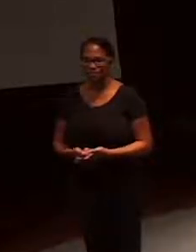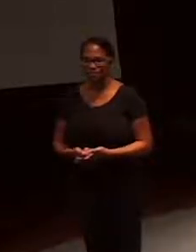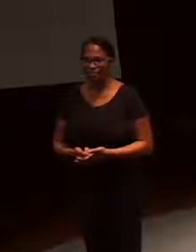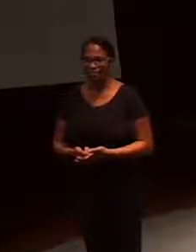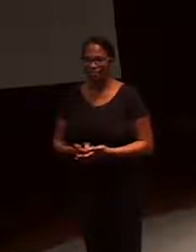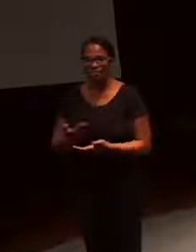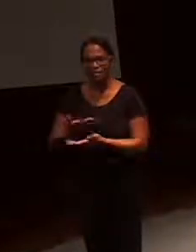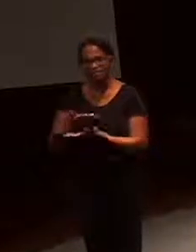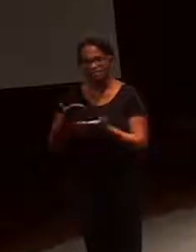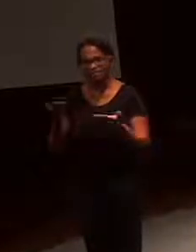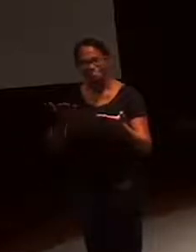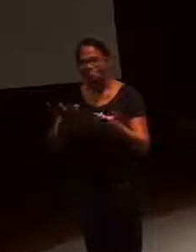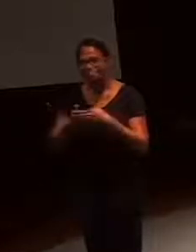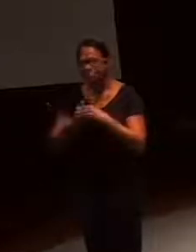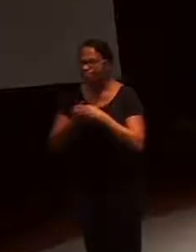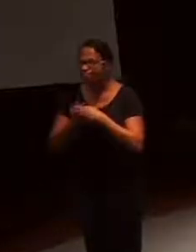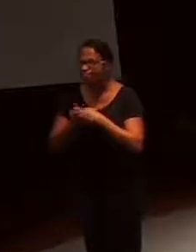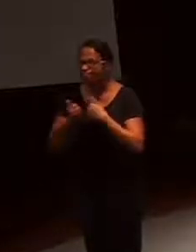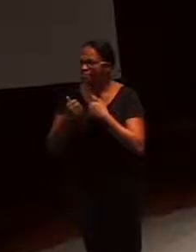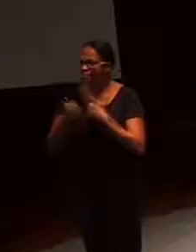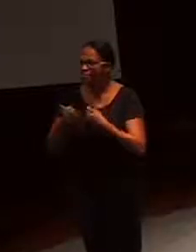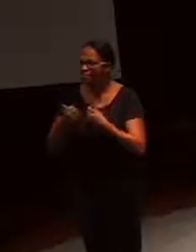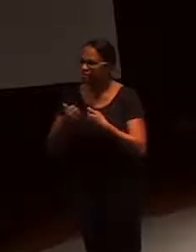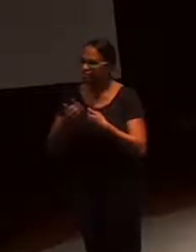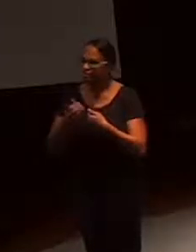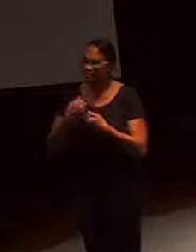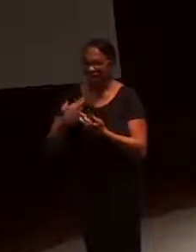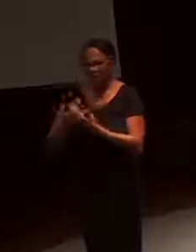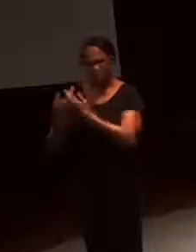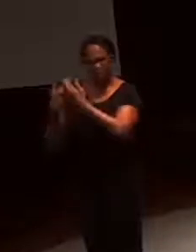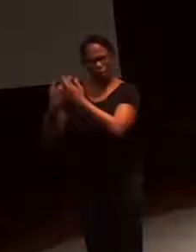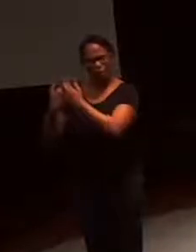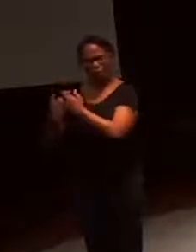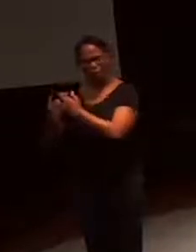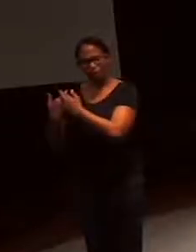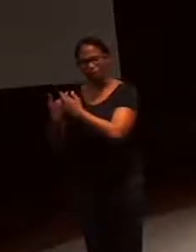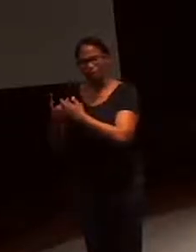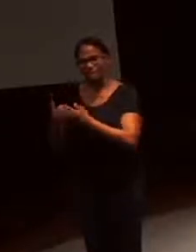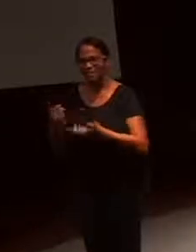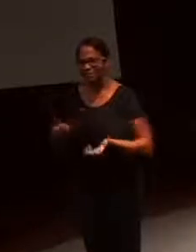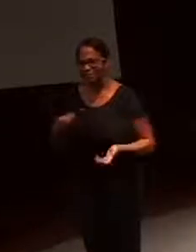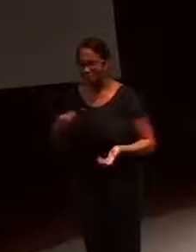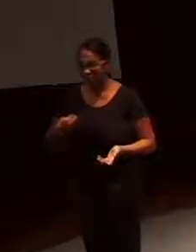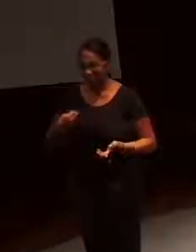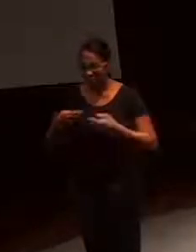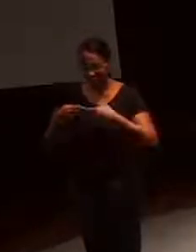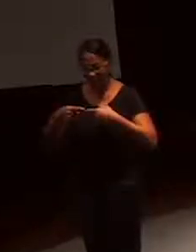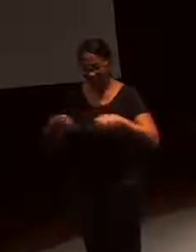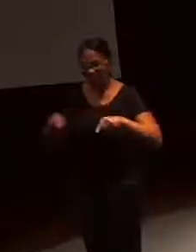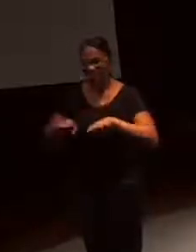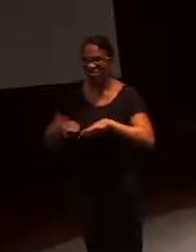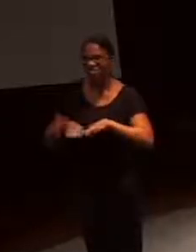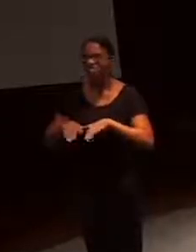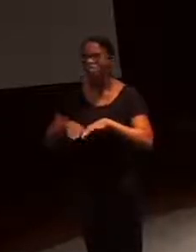gente querida. É muita responsabilidade eu estar aqui abrindo essa